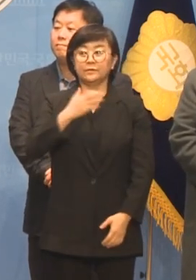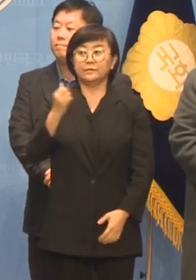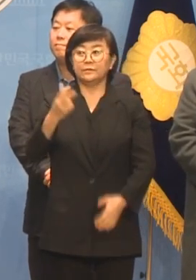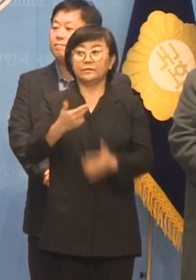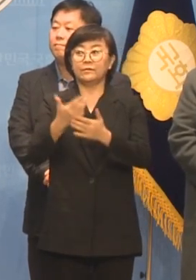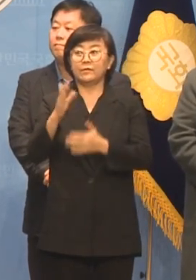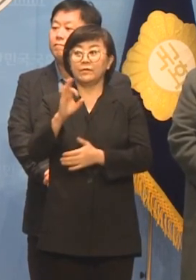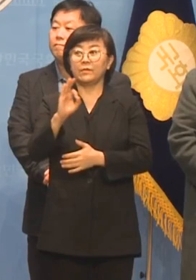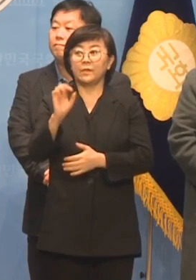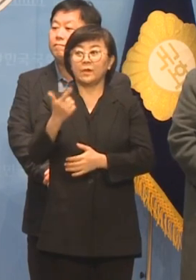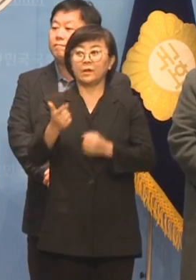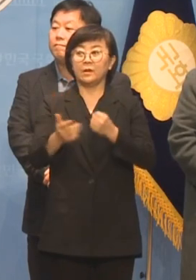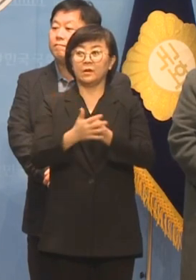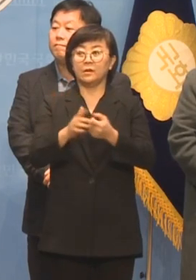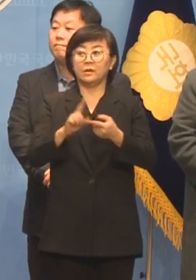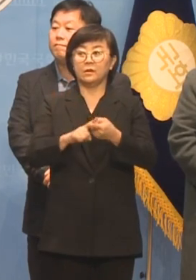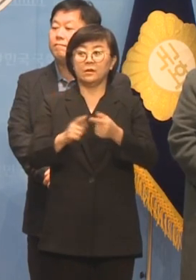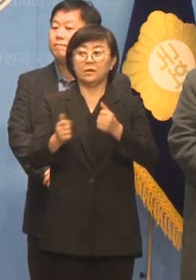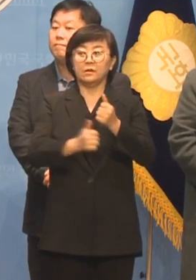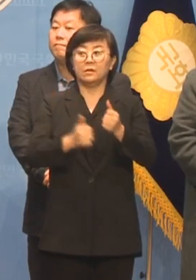안진걸